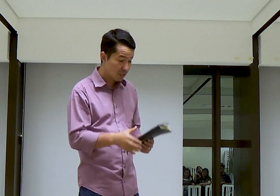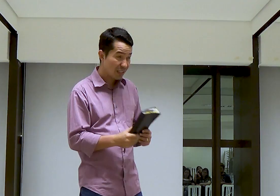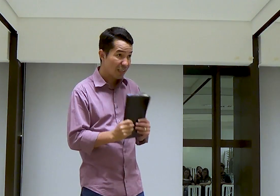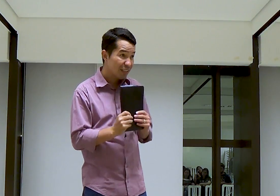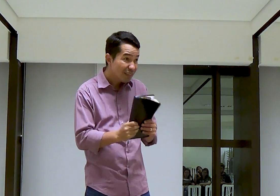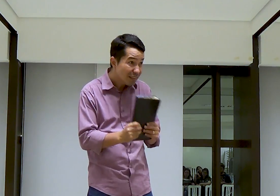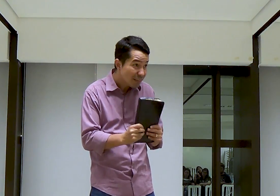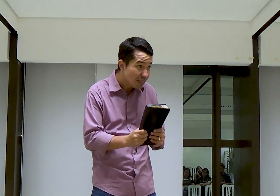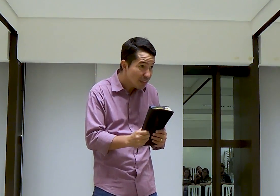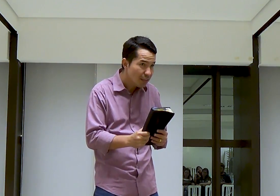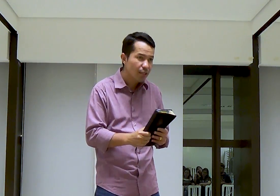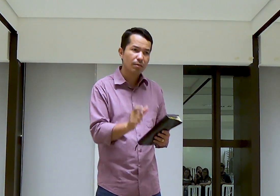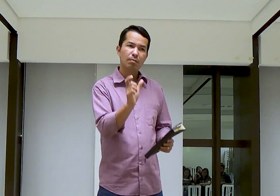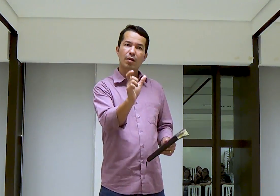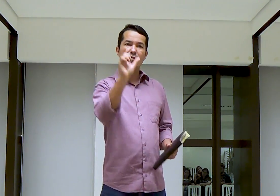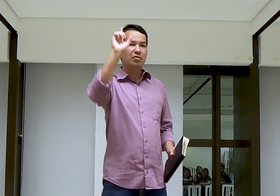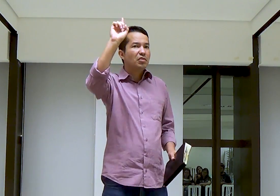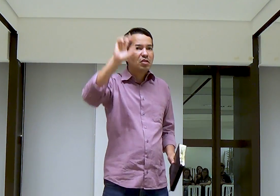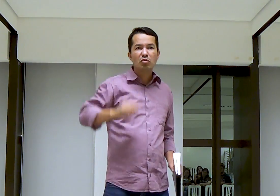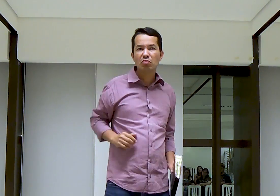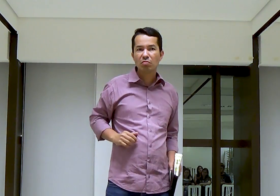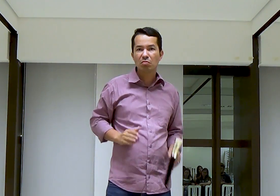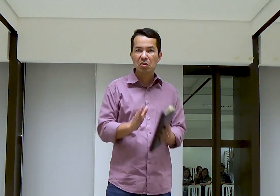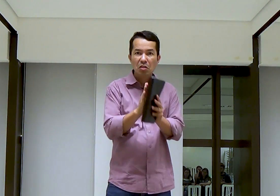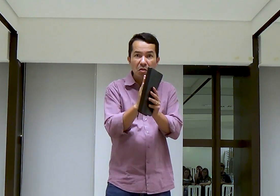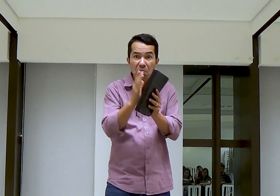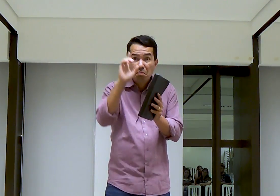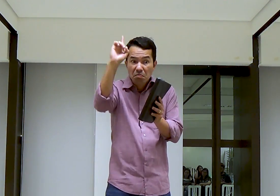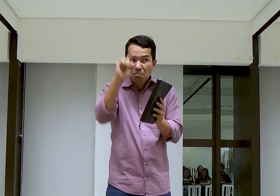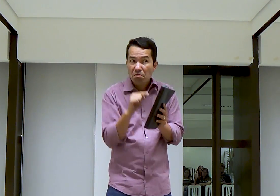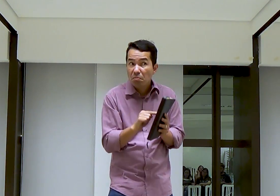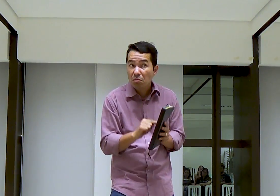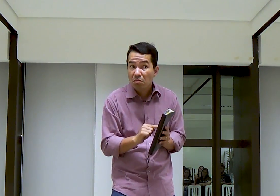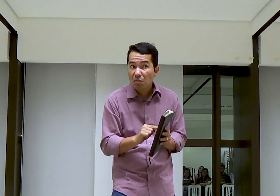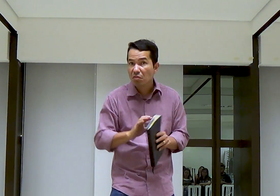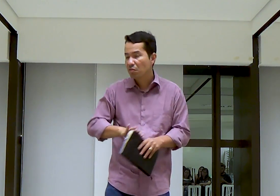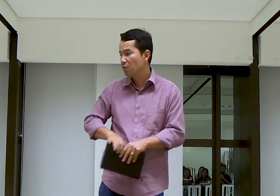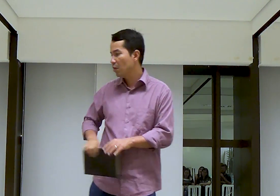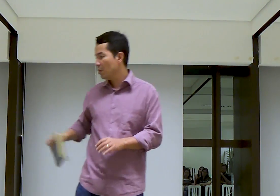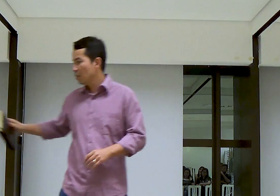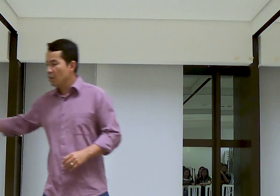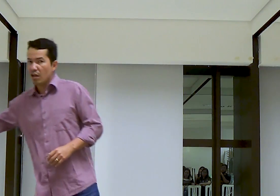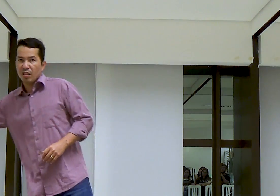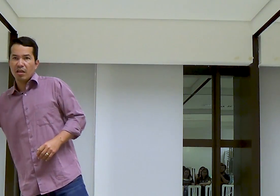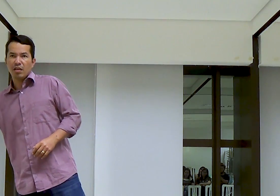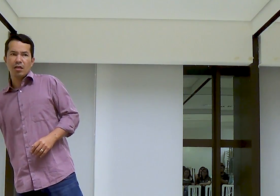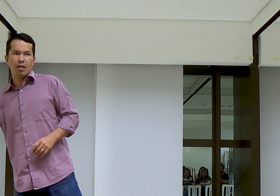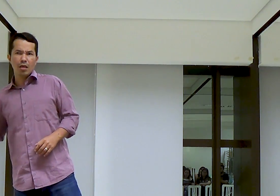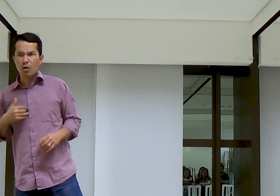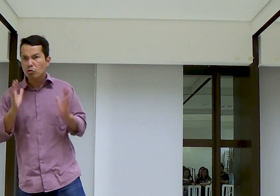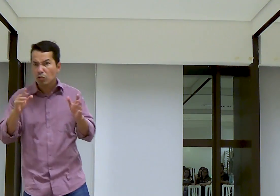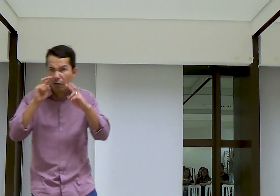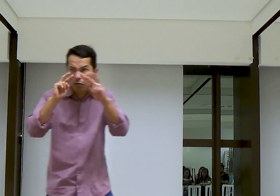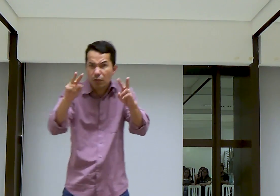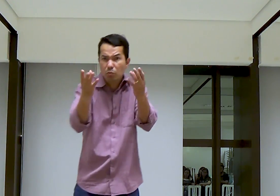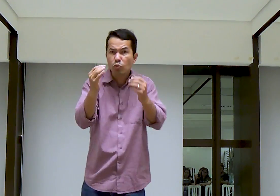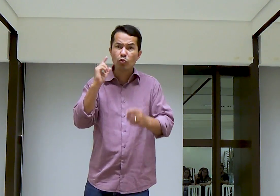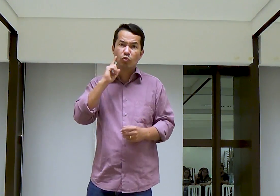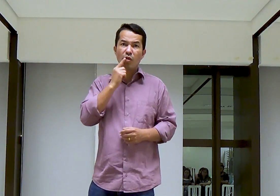Deus. Nós precisamos conhecer a palavra de Deus. A Bíblia é a palavra de Deus. Eu já